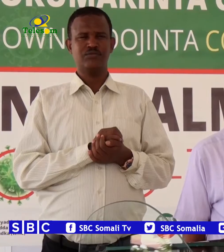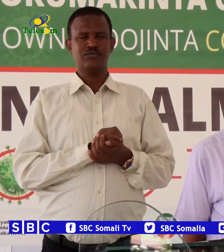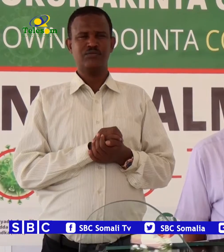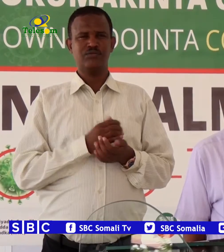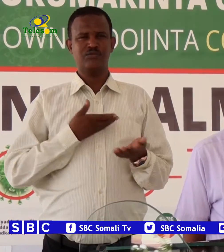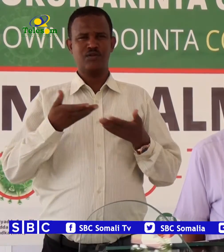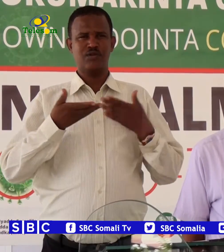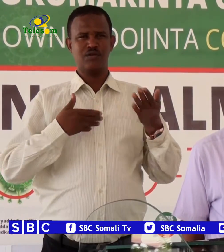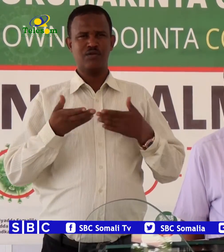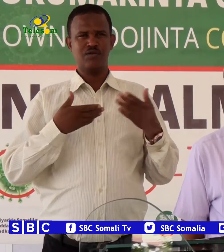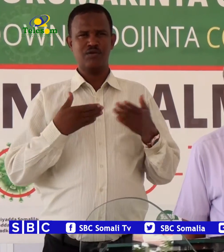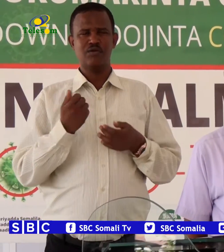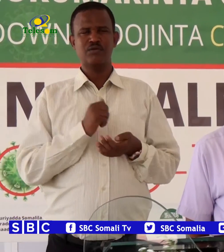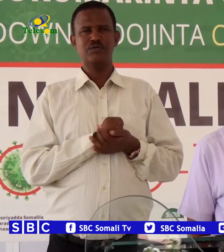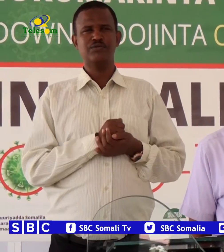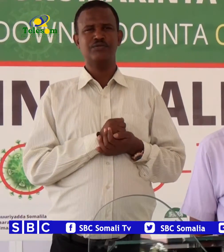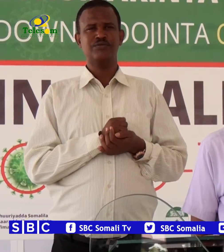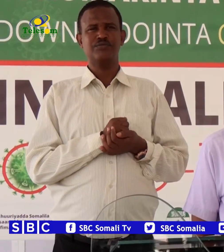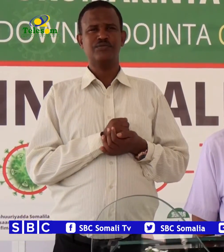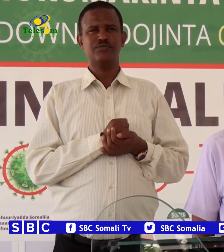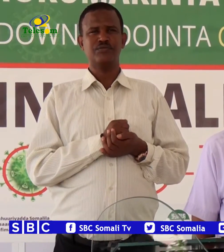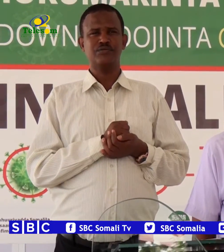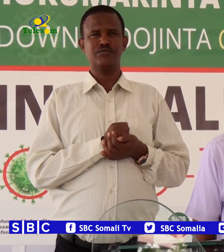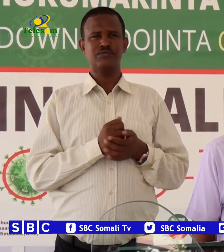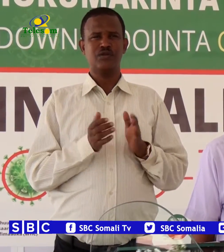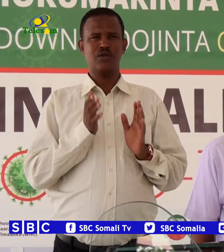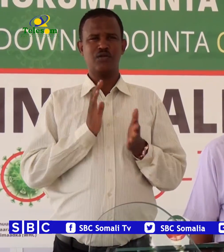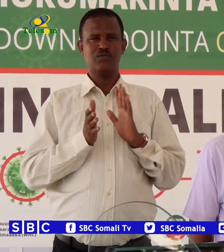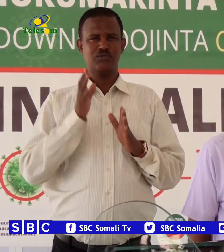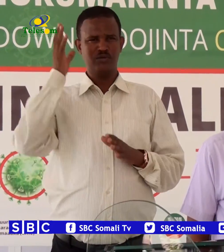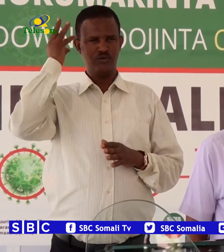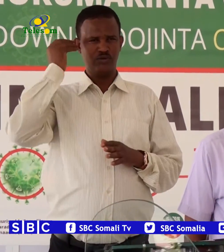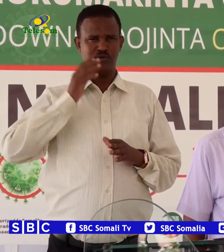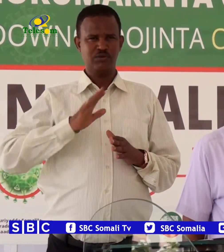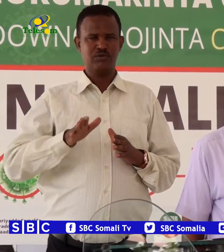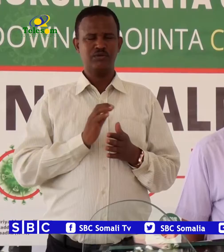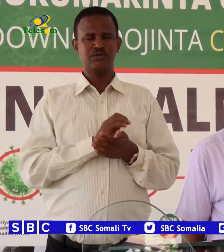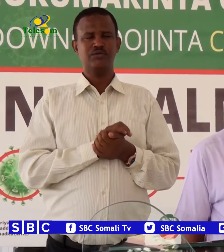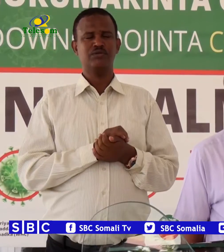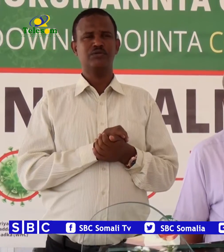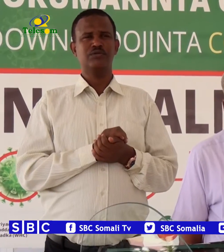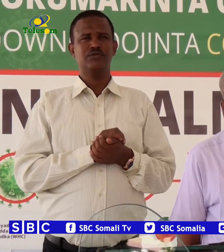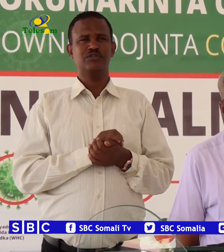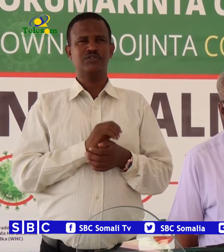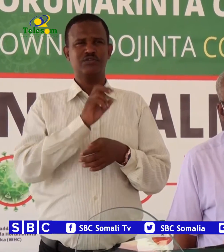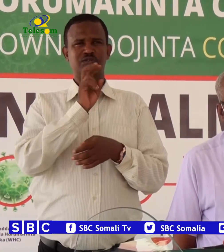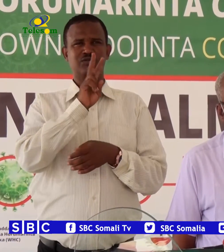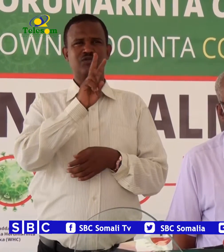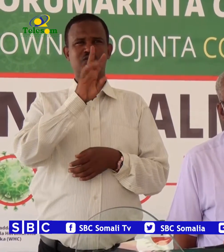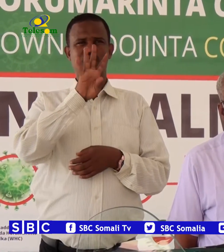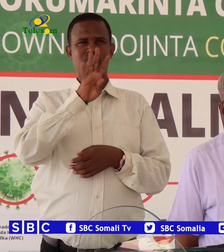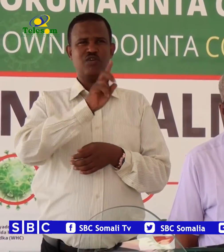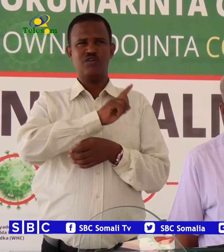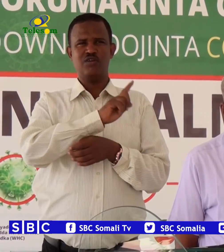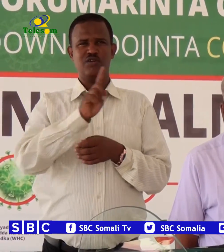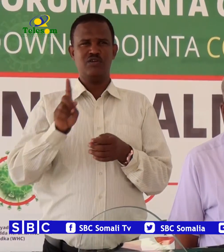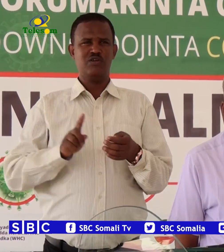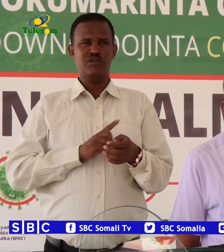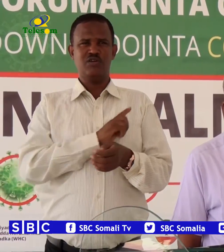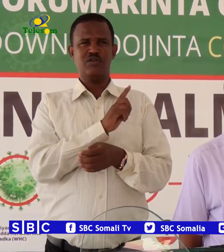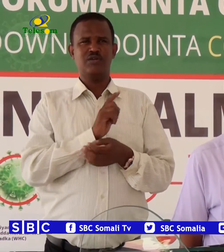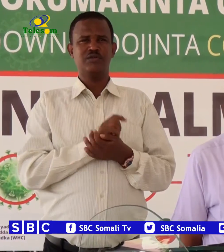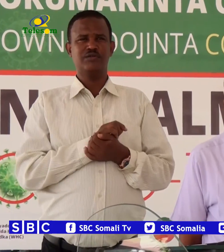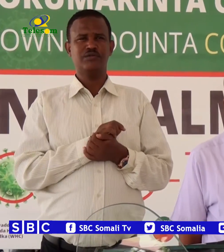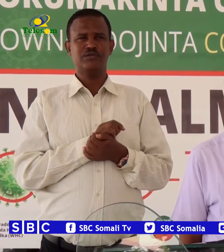مدح واحد حرير كددوينها وسارة عافمات كسومال لان ايه بينيه وحباك مجران نوكوت المامي ورر شيقيا ان اقاسما وسارة